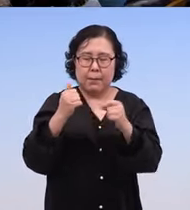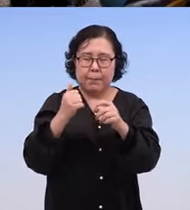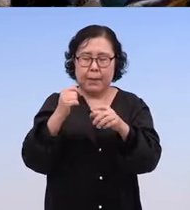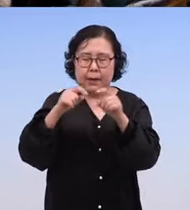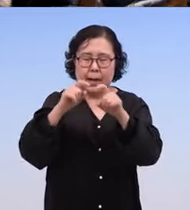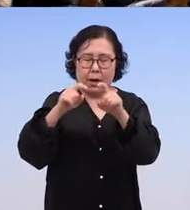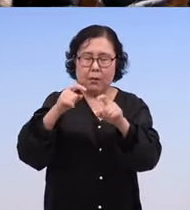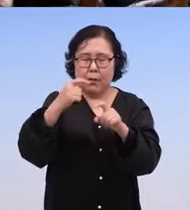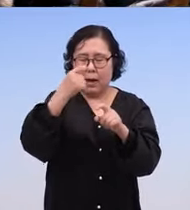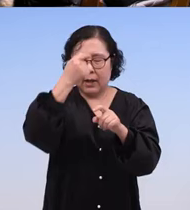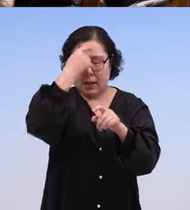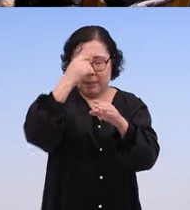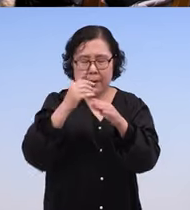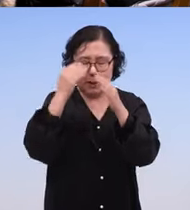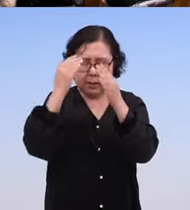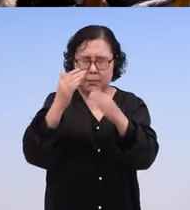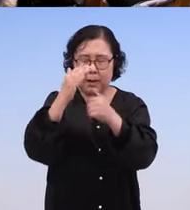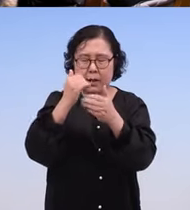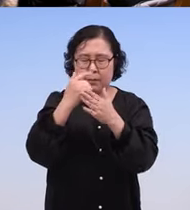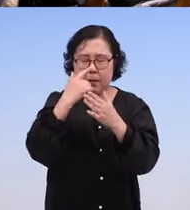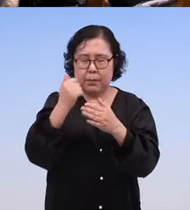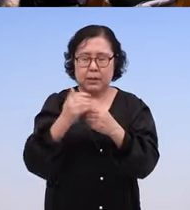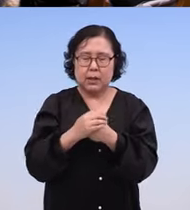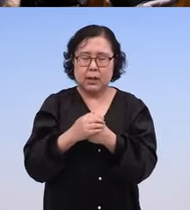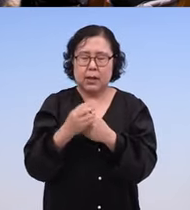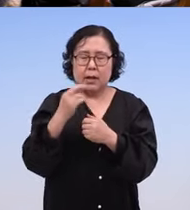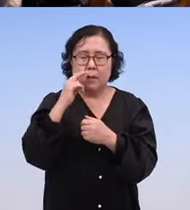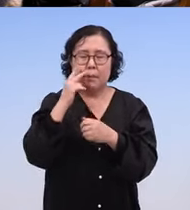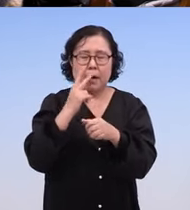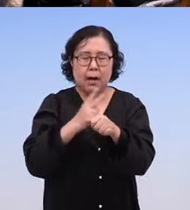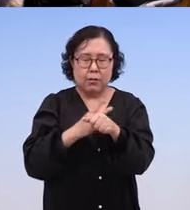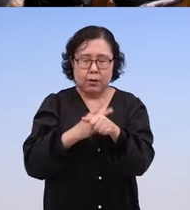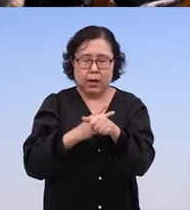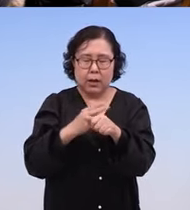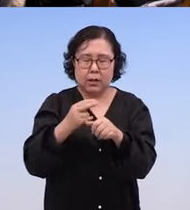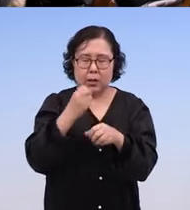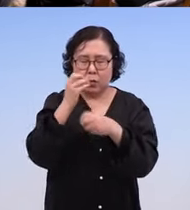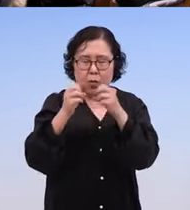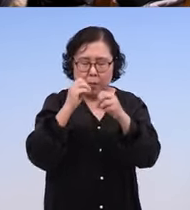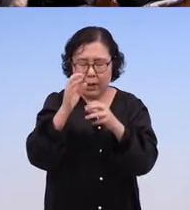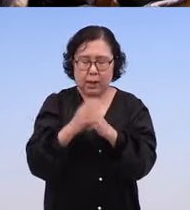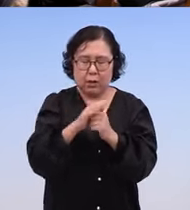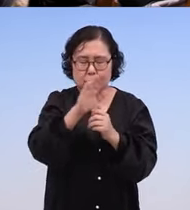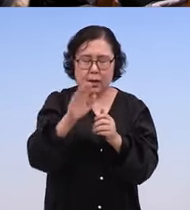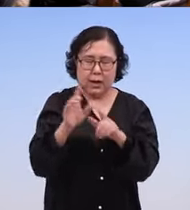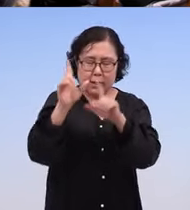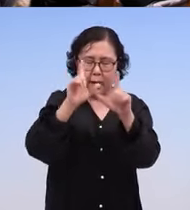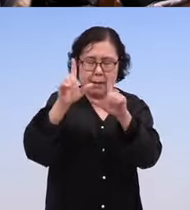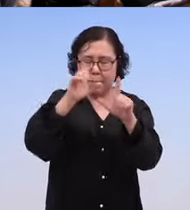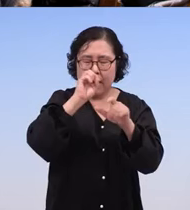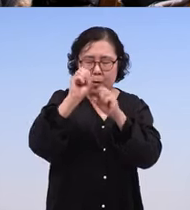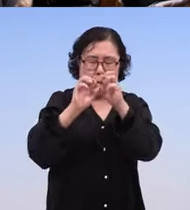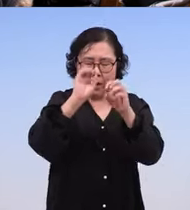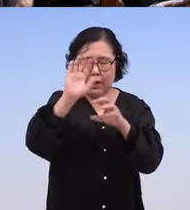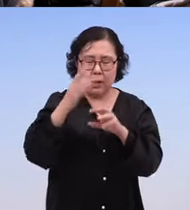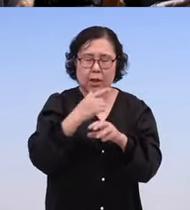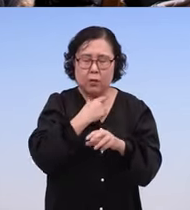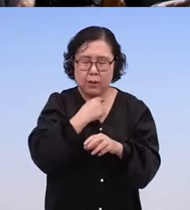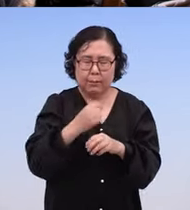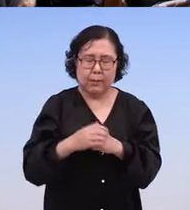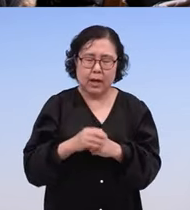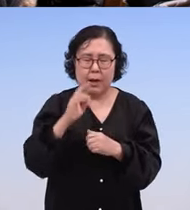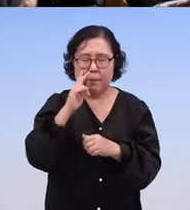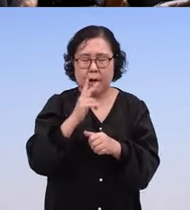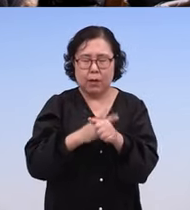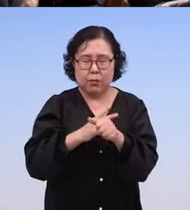예배를 드립니다. 하나님 아버지, 사도 바울의 눈물의 그 고백이 우리 인생의 고백이 되기를 원합니다.